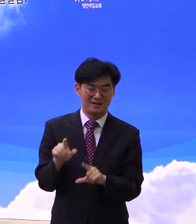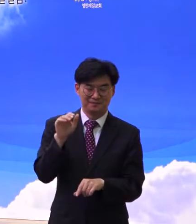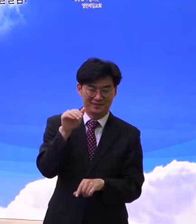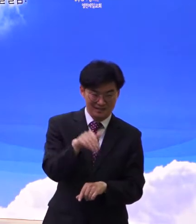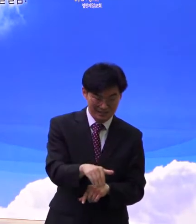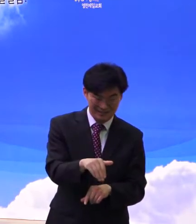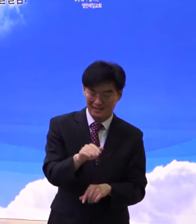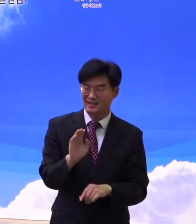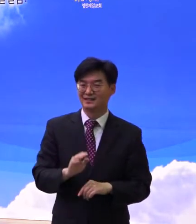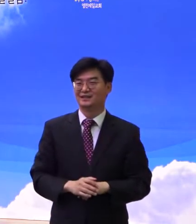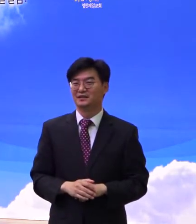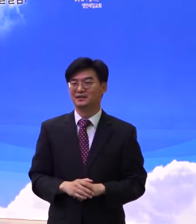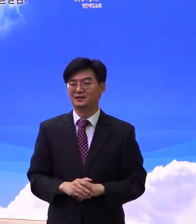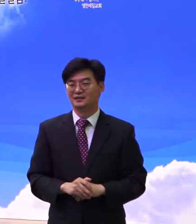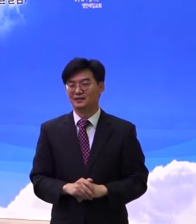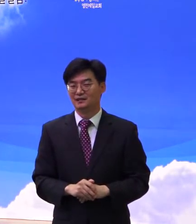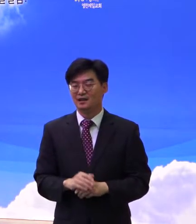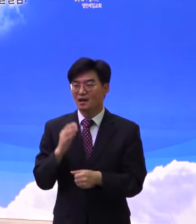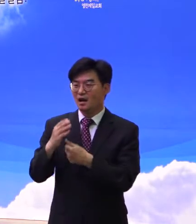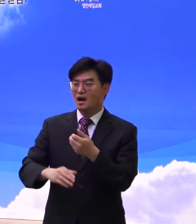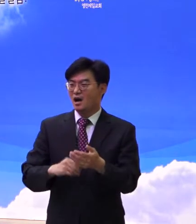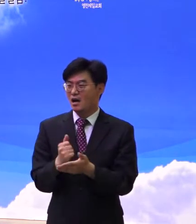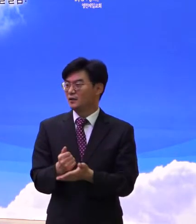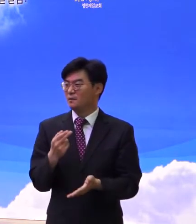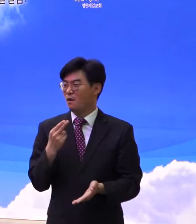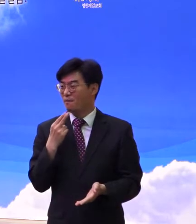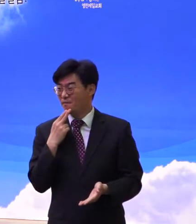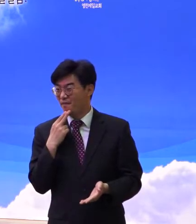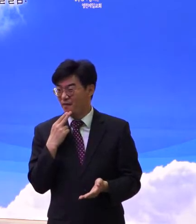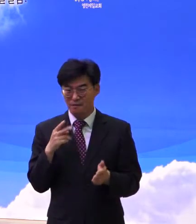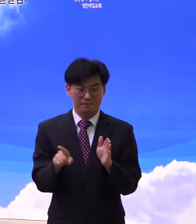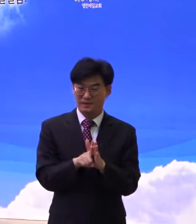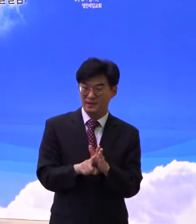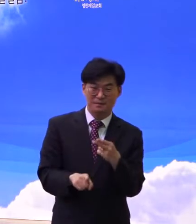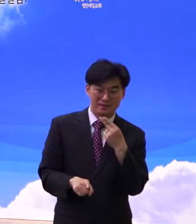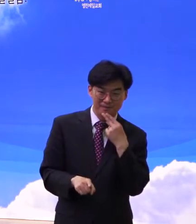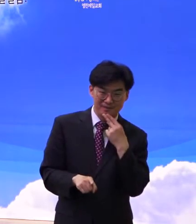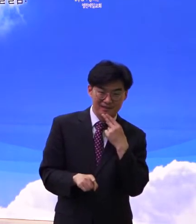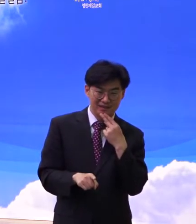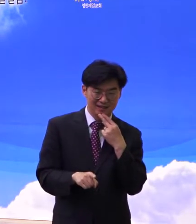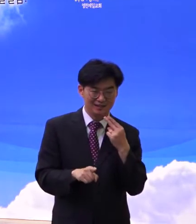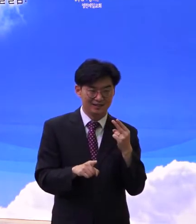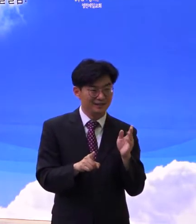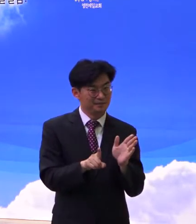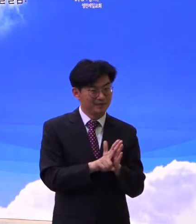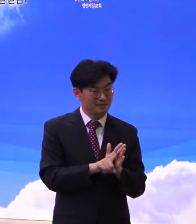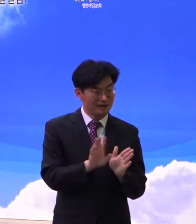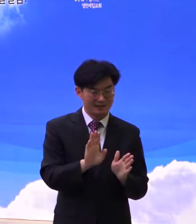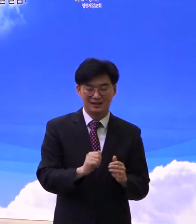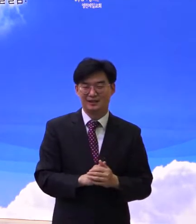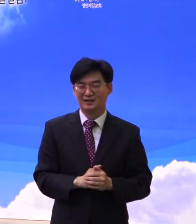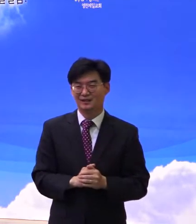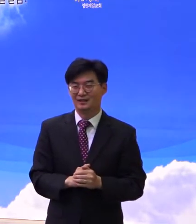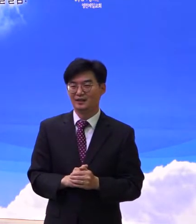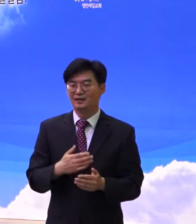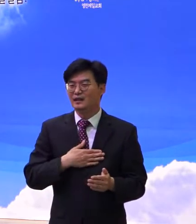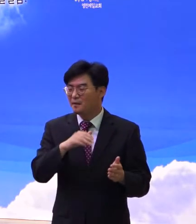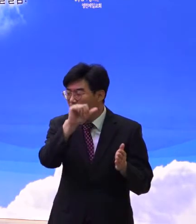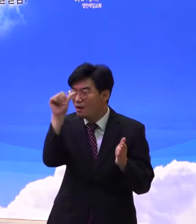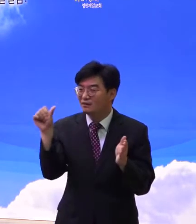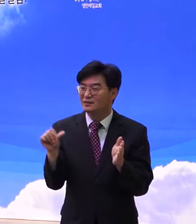어쩌면 때때로 우리도 그럴 때가 있었죠. 하나님 없이, 믿음 없이 신앙생활을 한다고 스스로 인생을, 자기